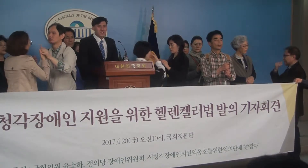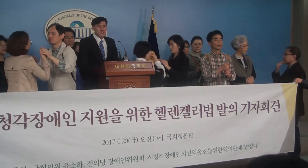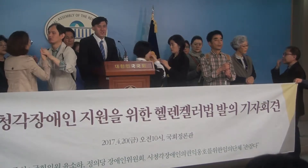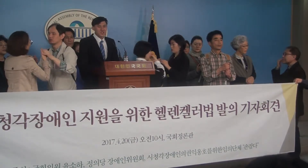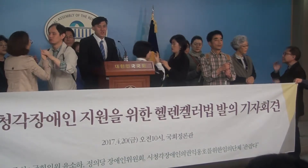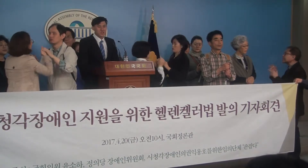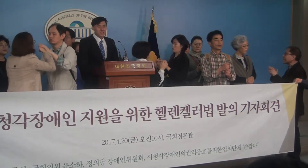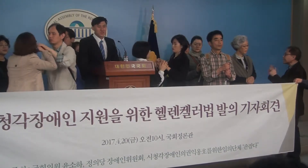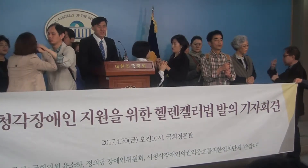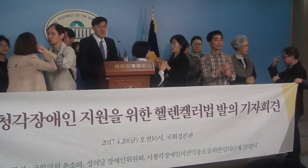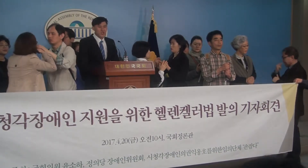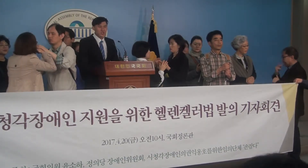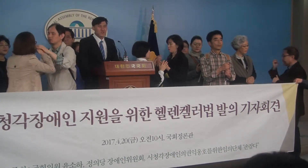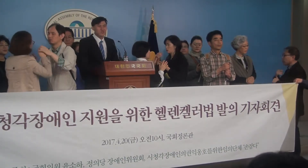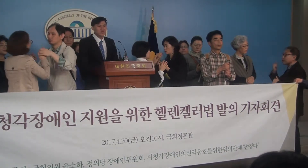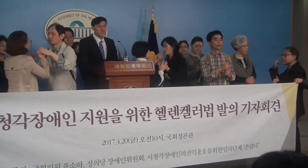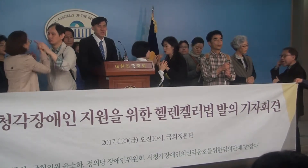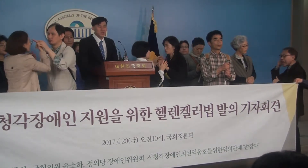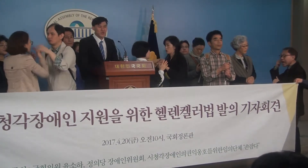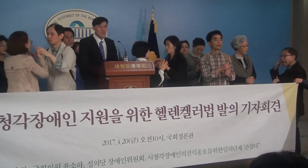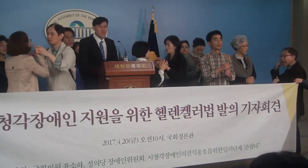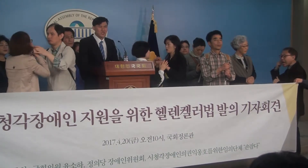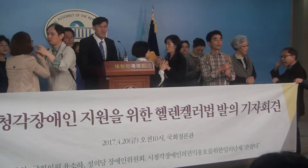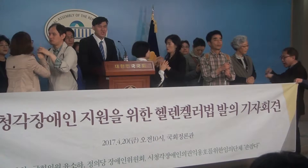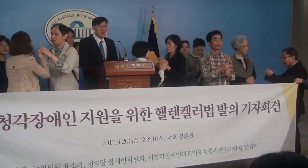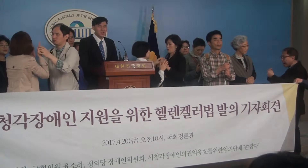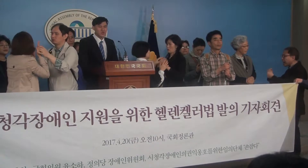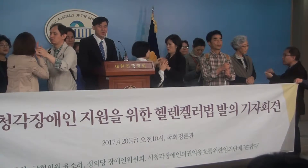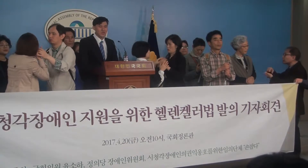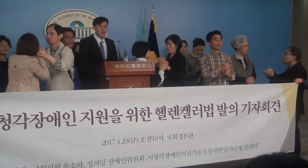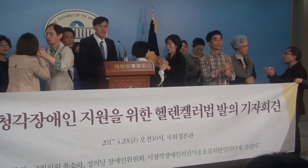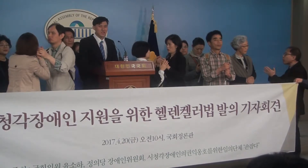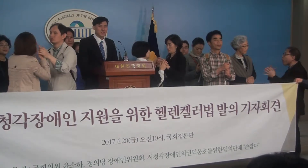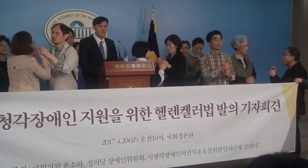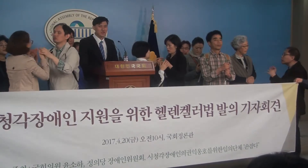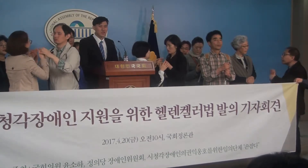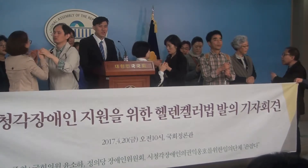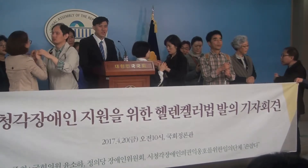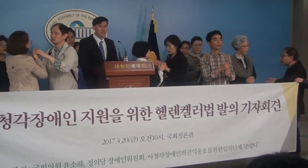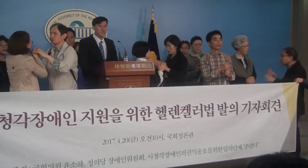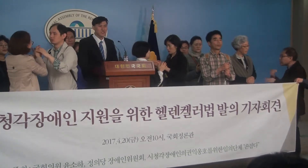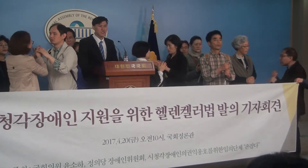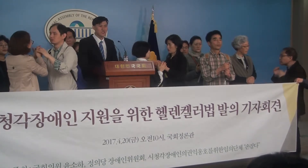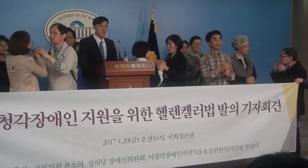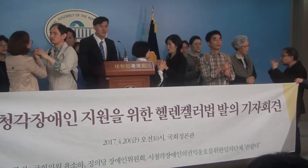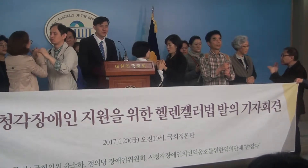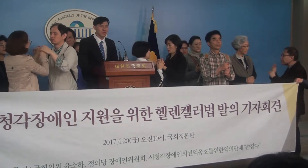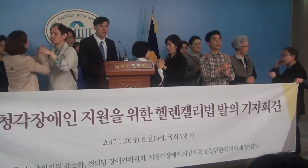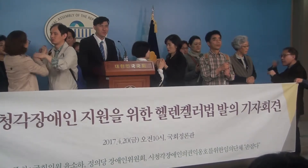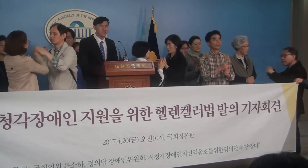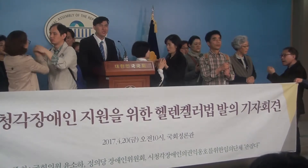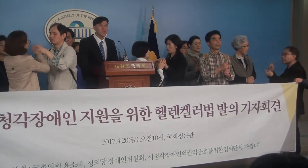시청각장애인은 시각과 청각의 장애 정도, 장애 발생 시기, 그리고 장애 발생의 순서에 따라 그 특성이